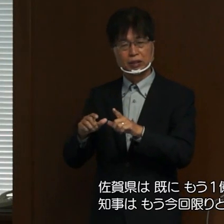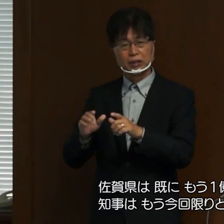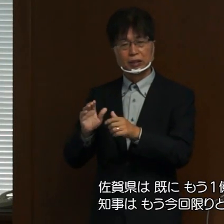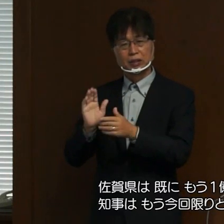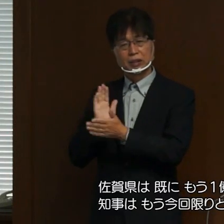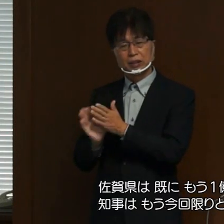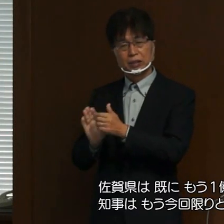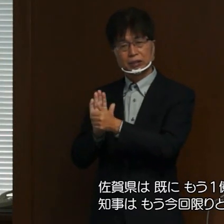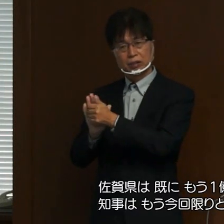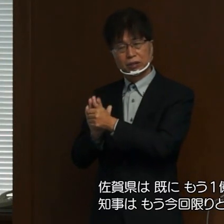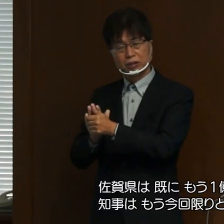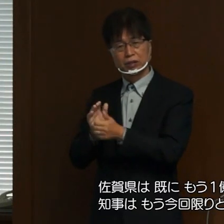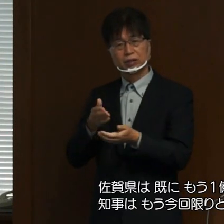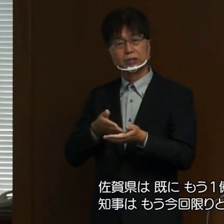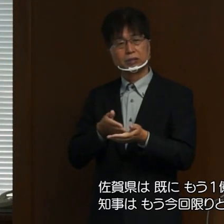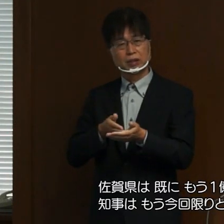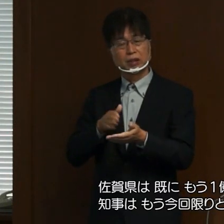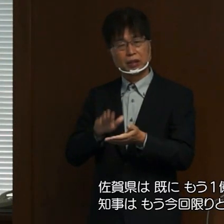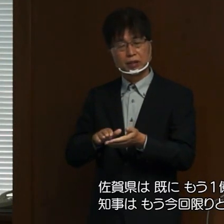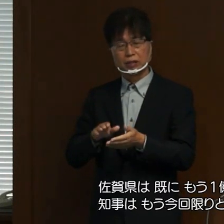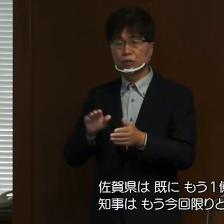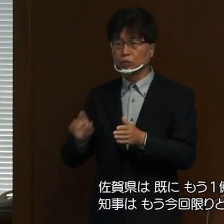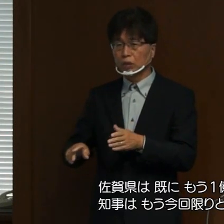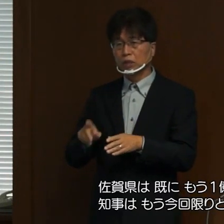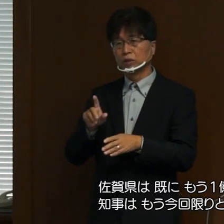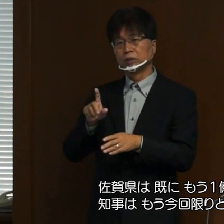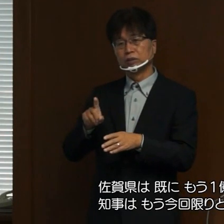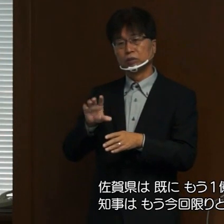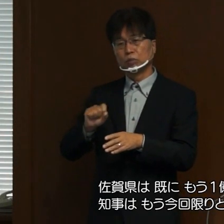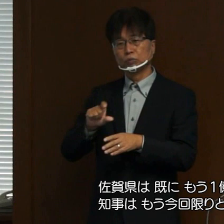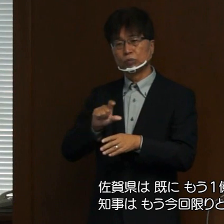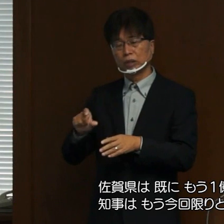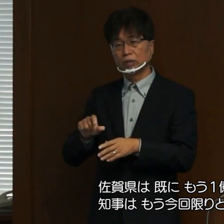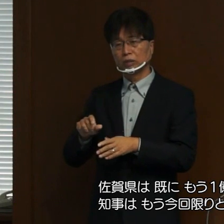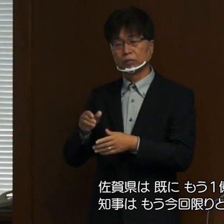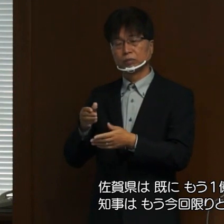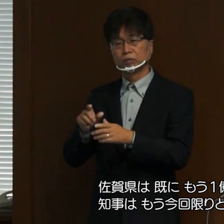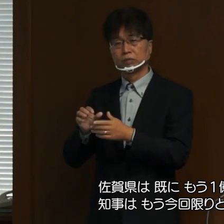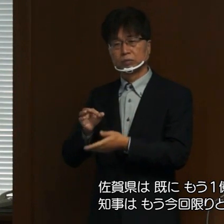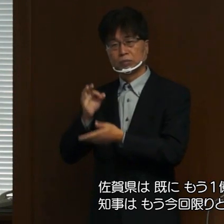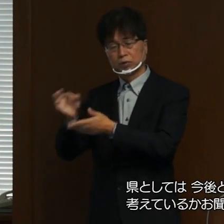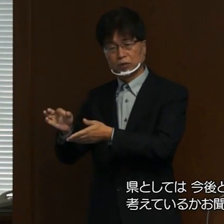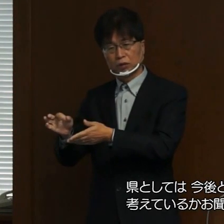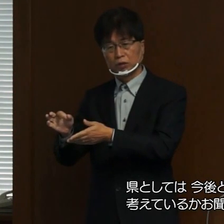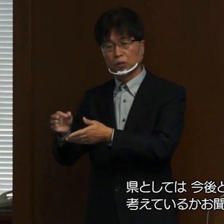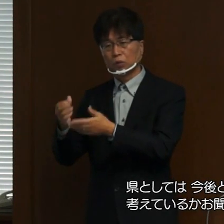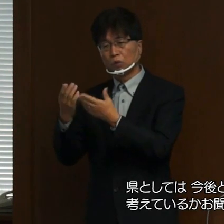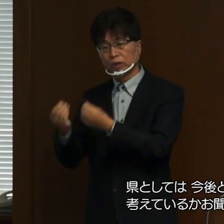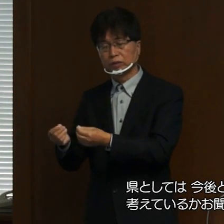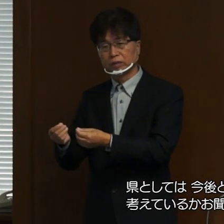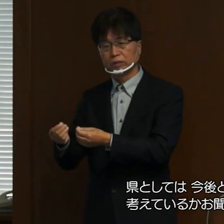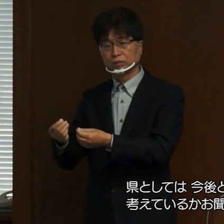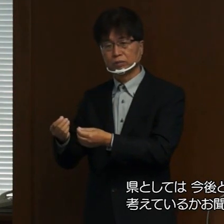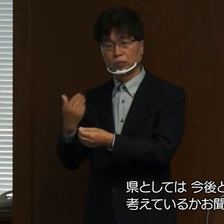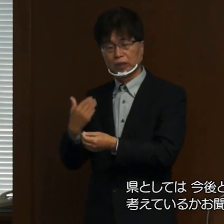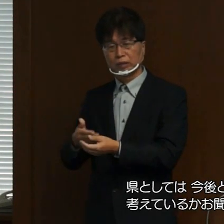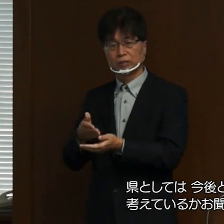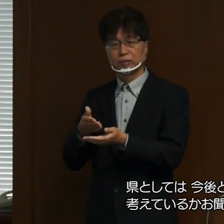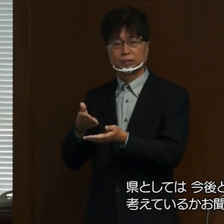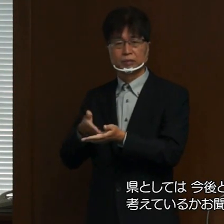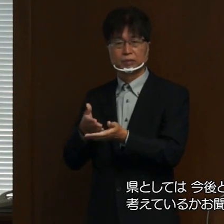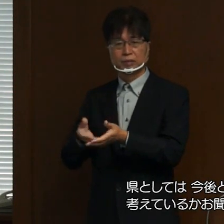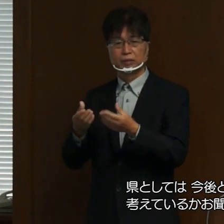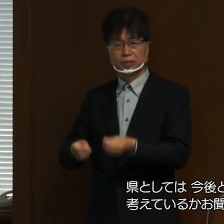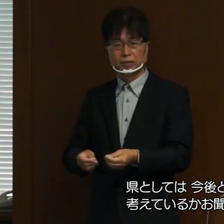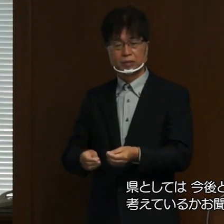賀県はすでにもう1億円を支援していて、知事はもう今回限りと発言されております。県としては今後どのような支援を考えているか